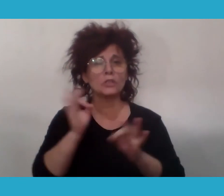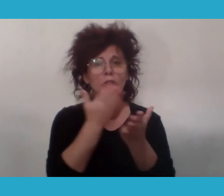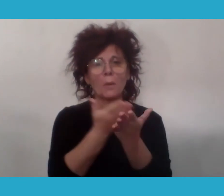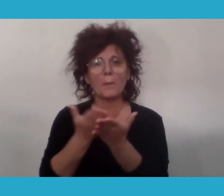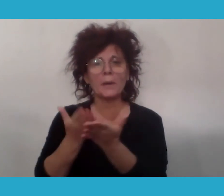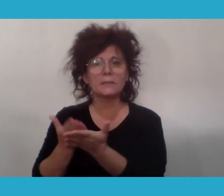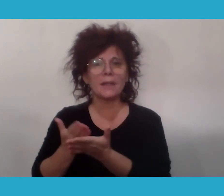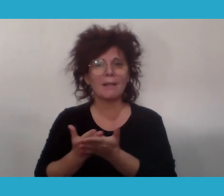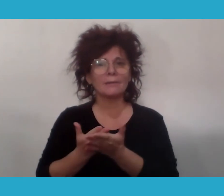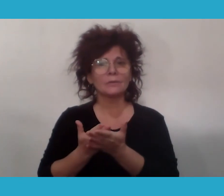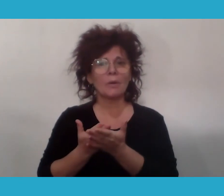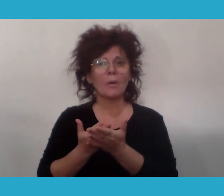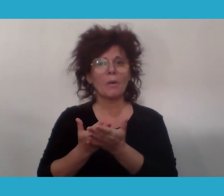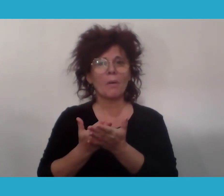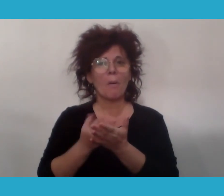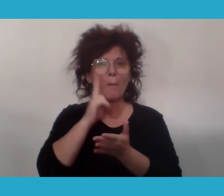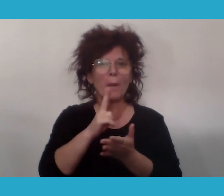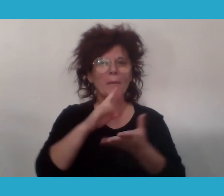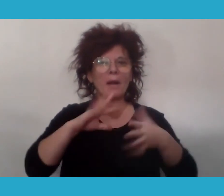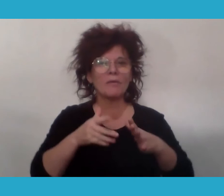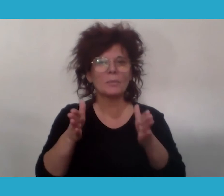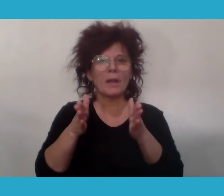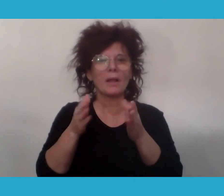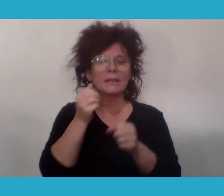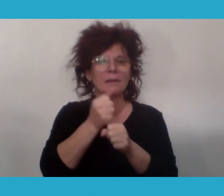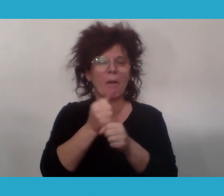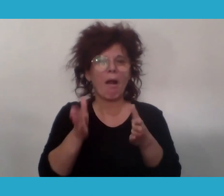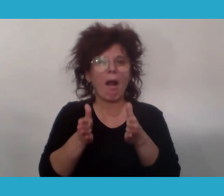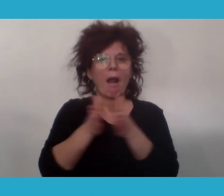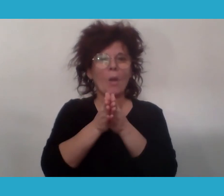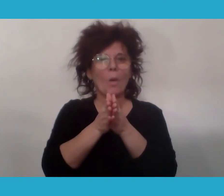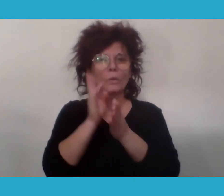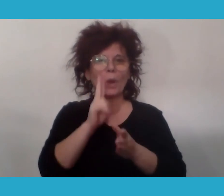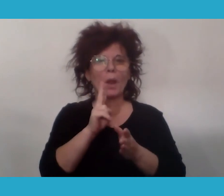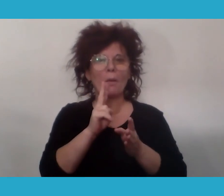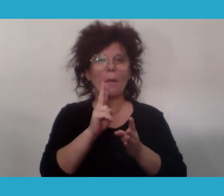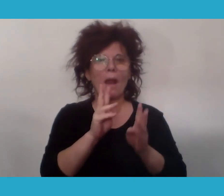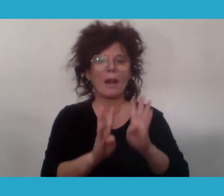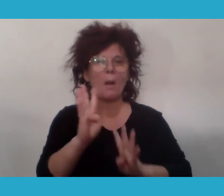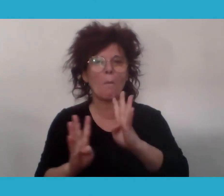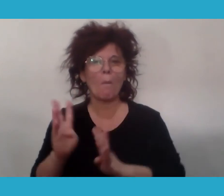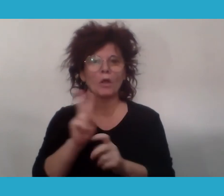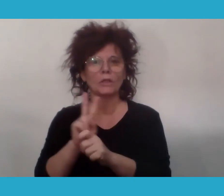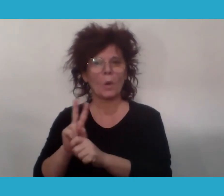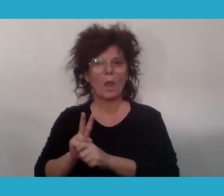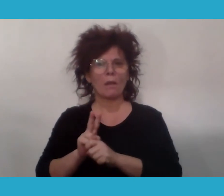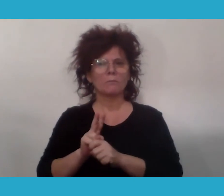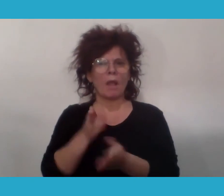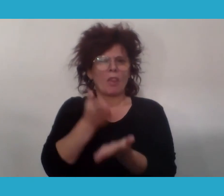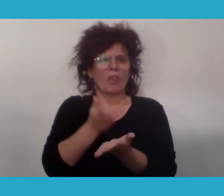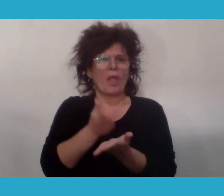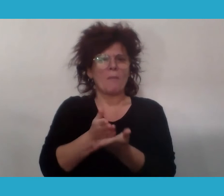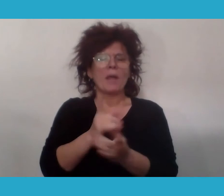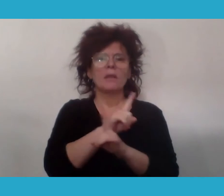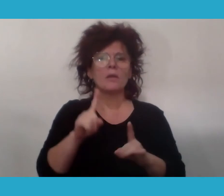trazar los vínculos en conjunto con la suerte del monte. No eran demandas, sino propuestas